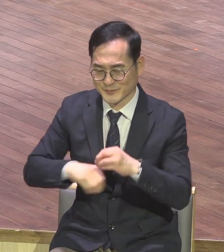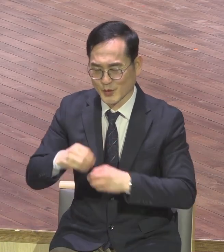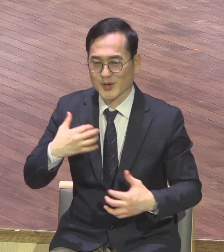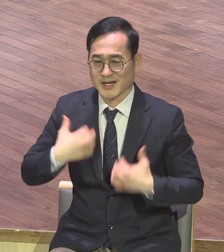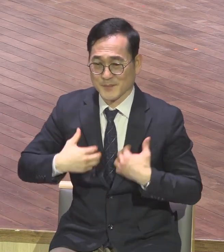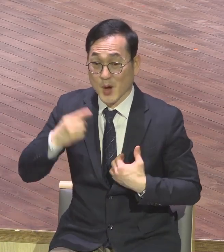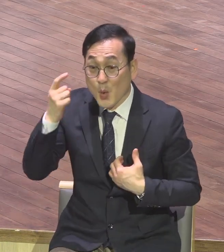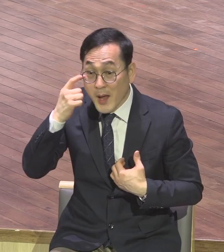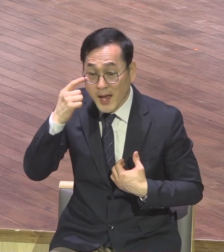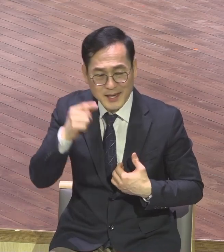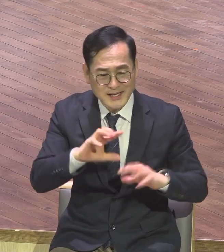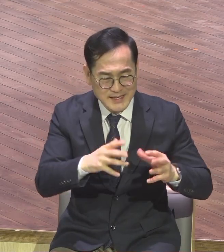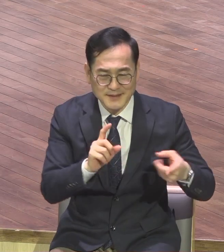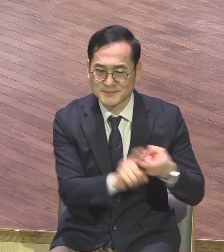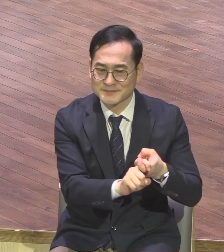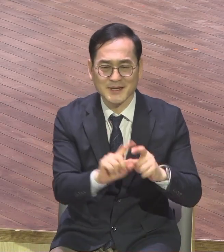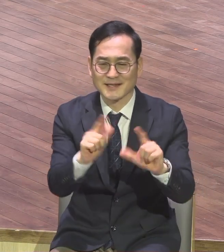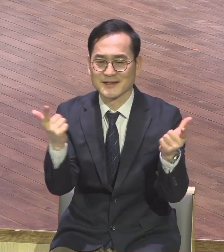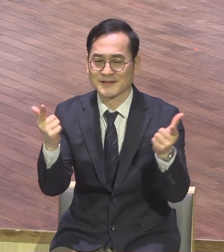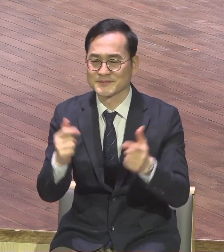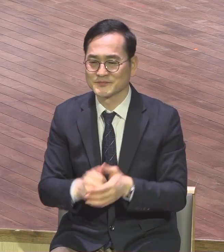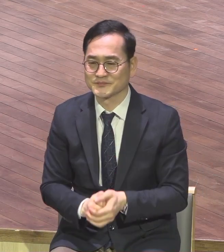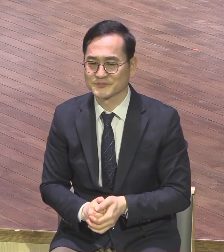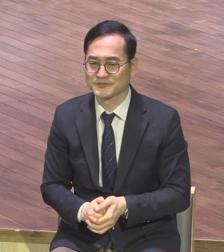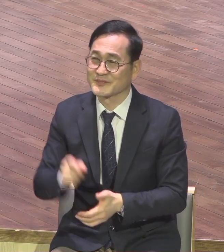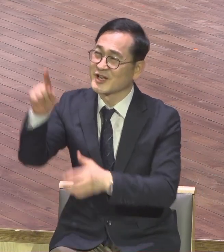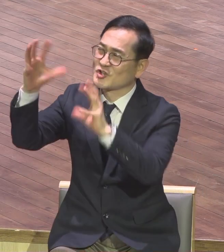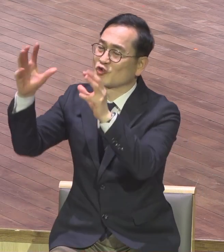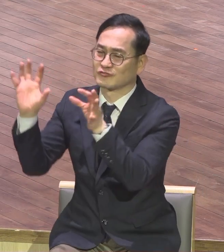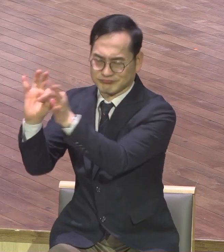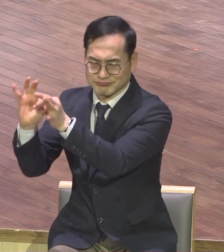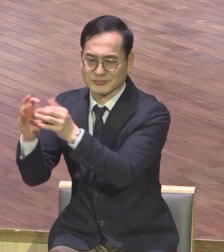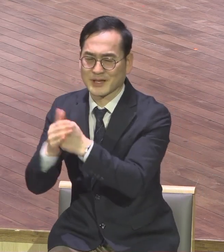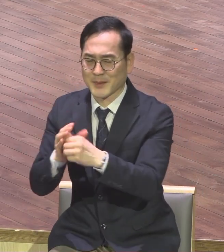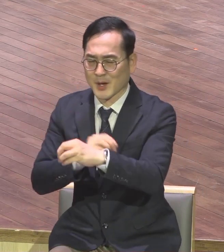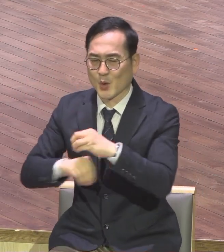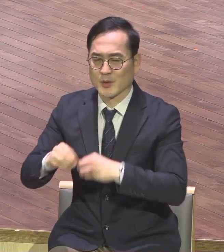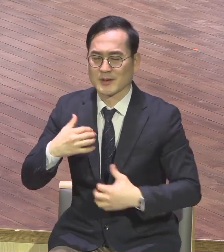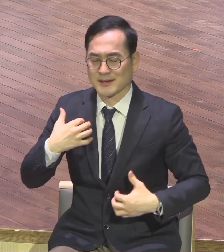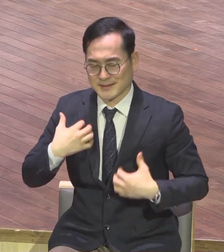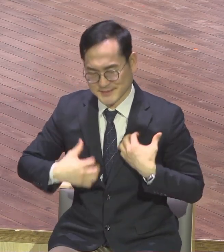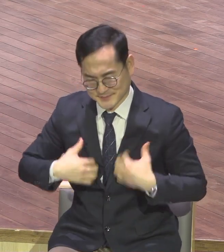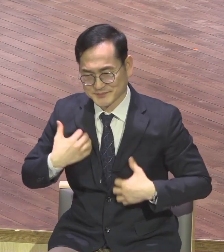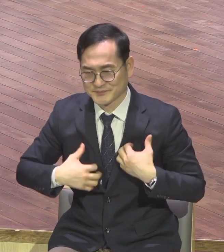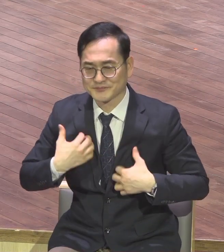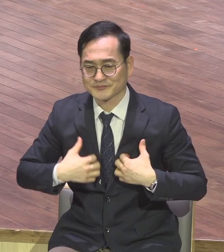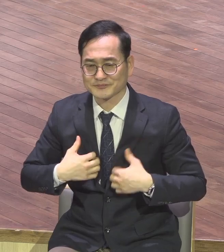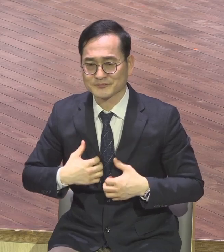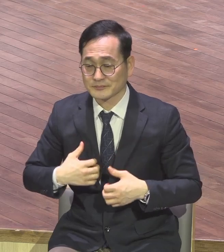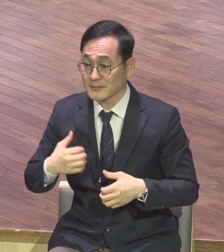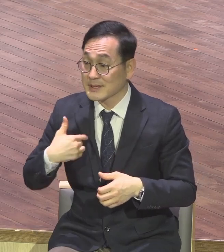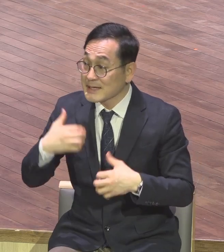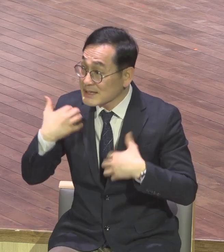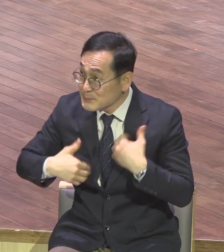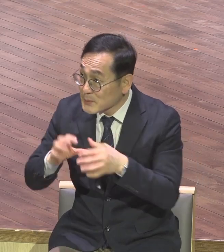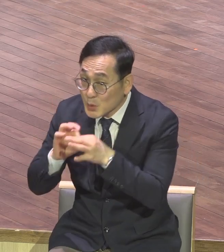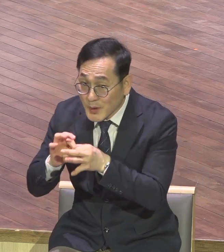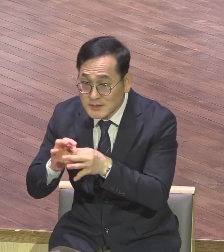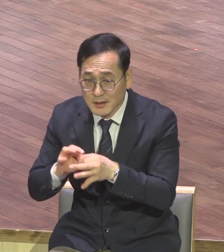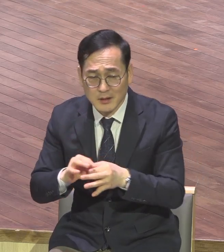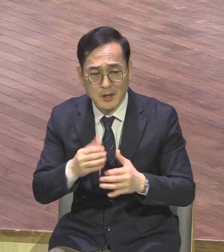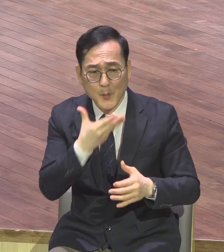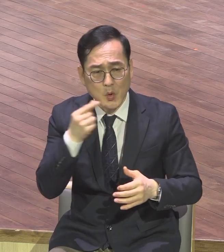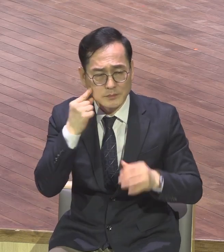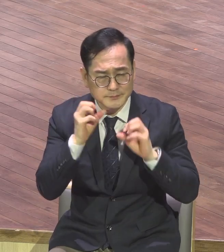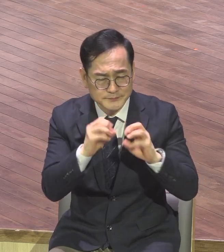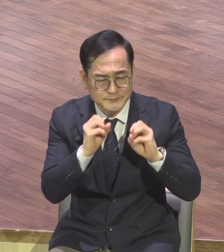살기 때문에 불신자는 그렇게 말할 수 있습니다. 이런 여름을 통해서 현장이 변화되고 이삼천 나라 오천족